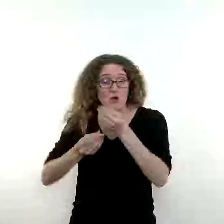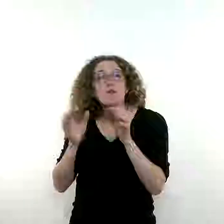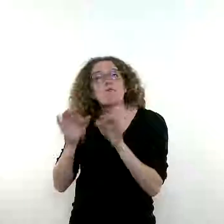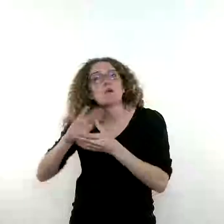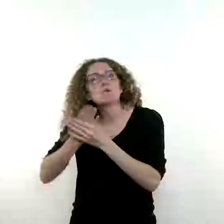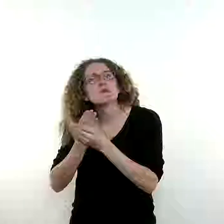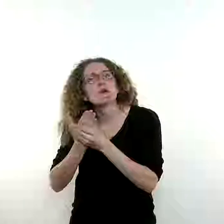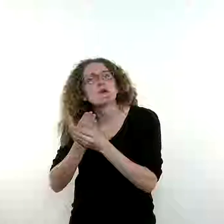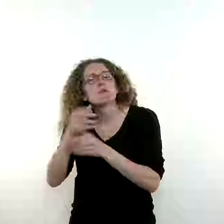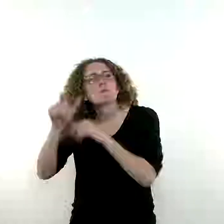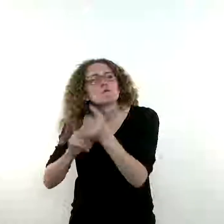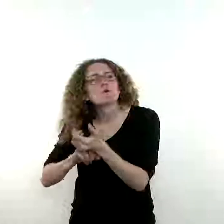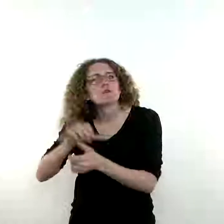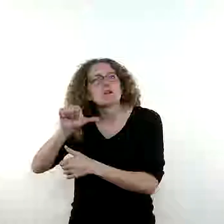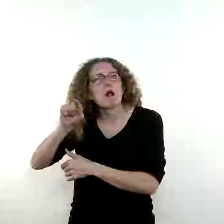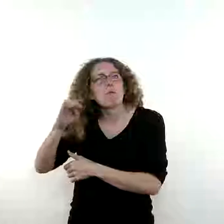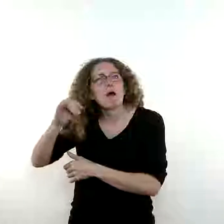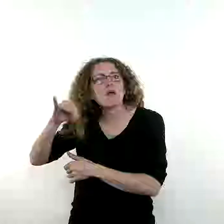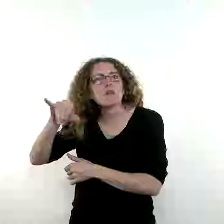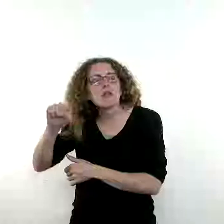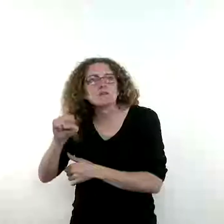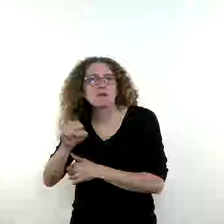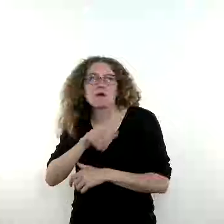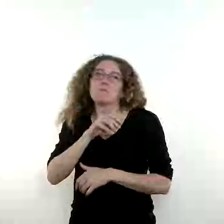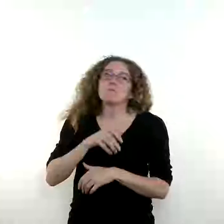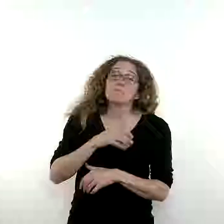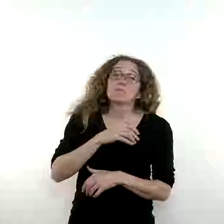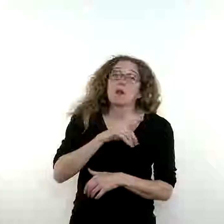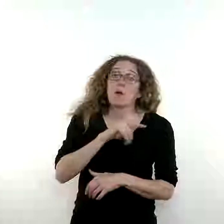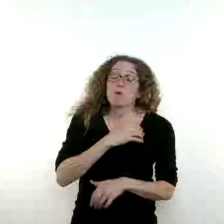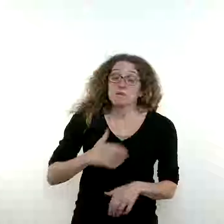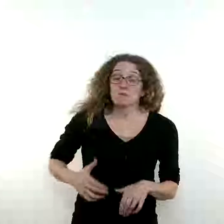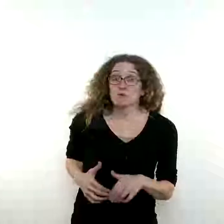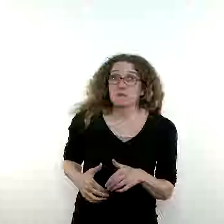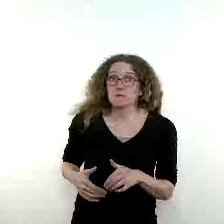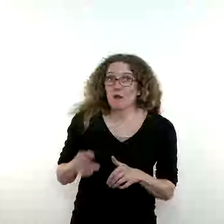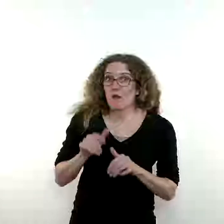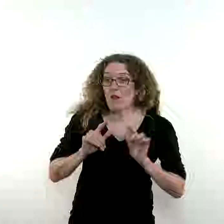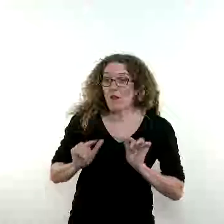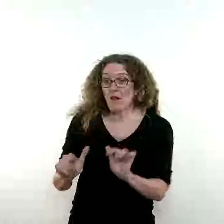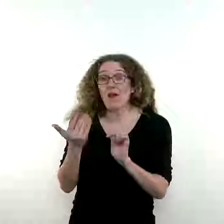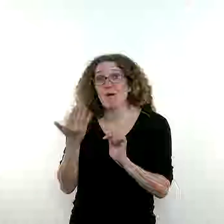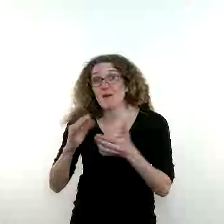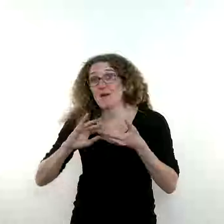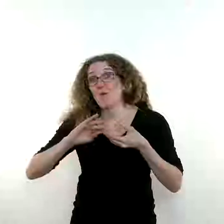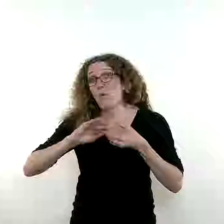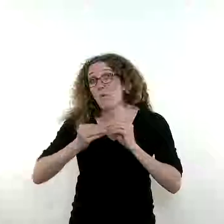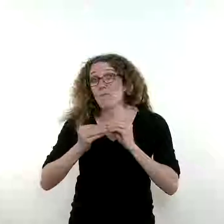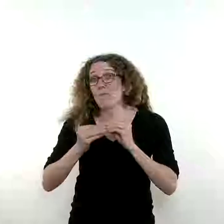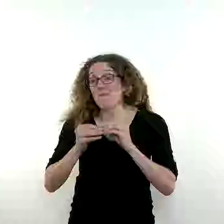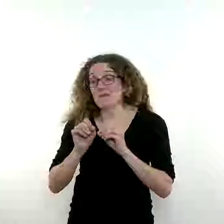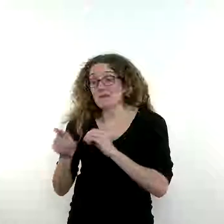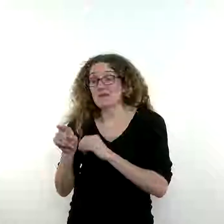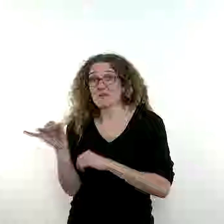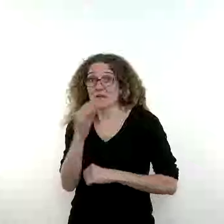la police municipale est extrêmement mobilisée, mais c'est une problématique de sécurité qui relève de l'État. Et nous